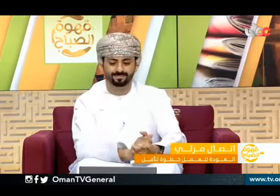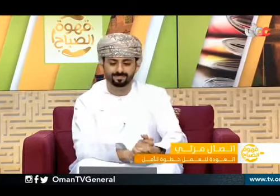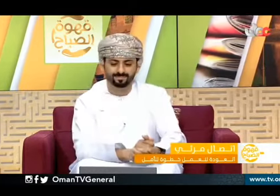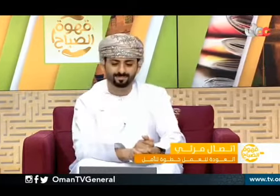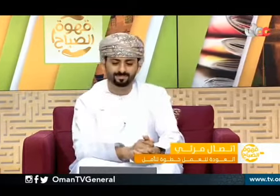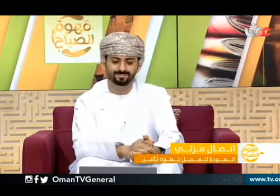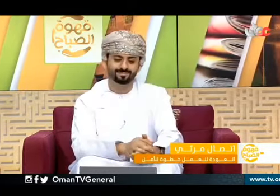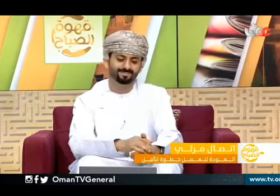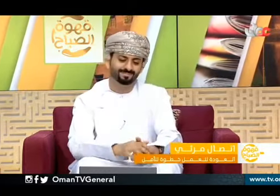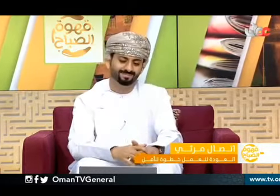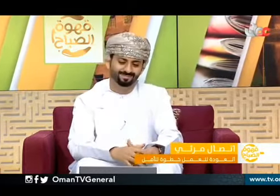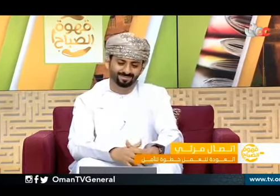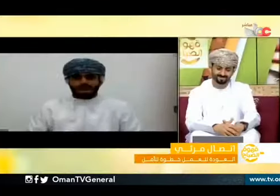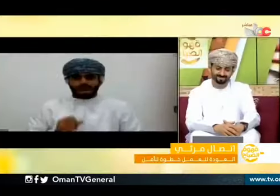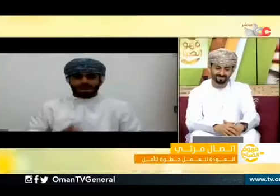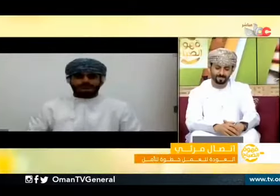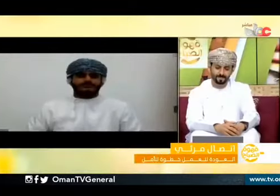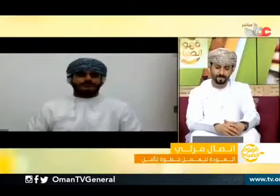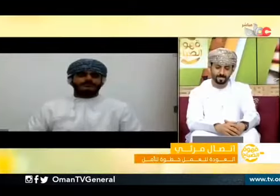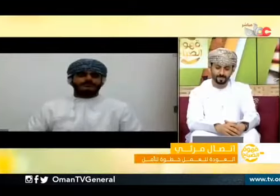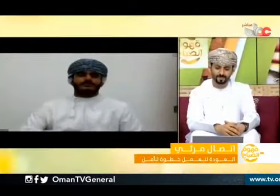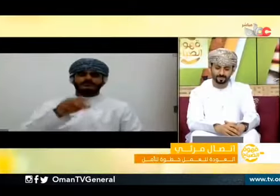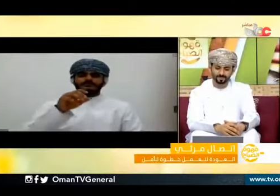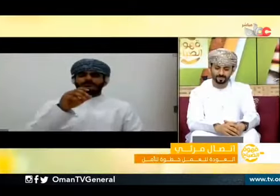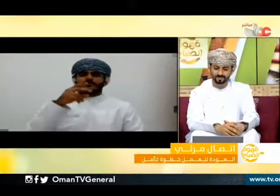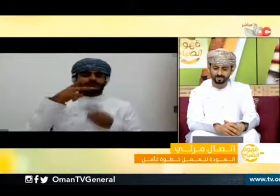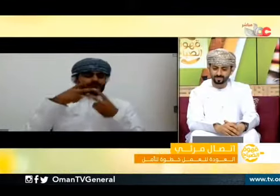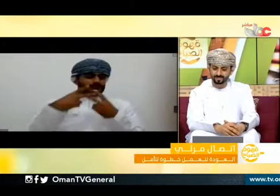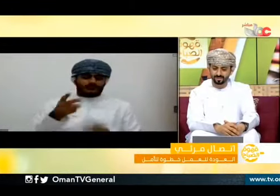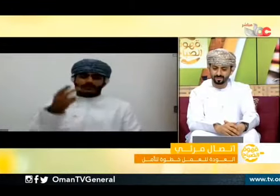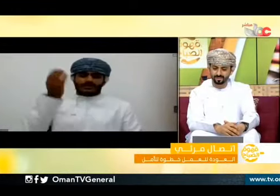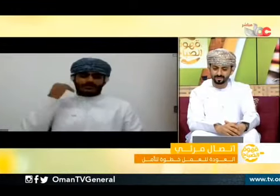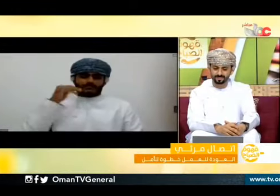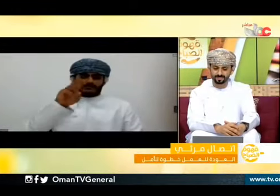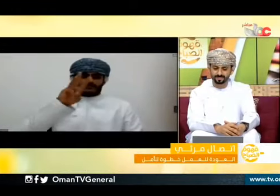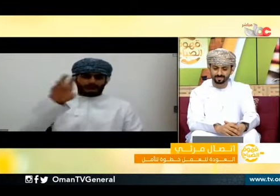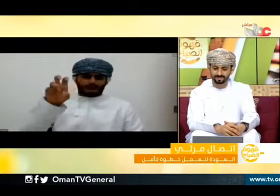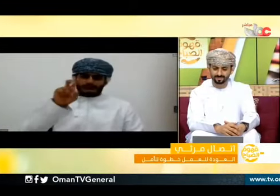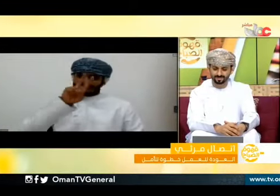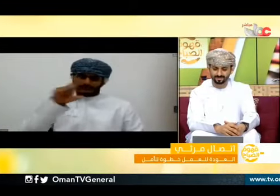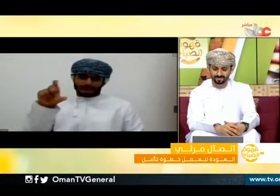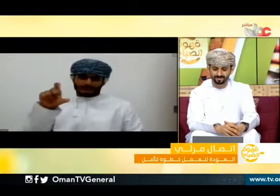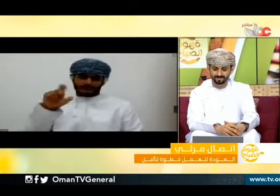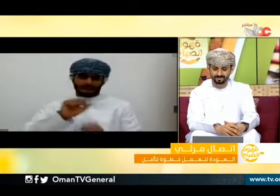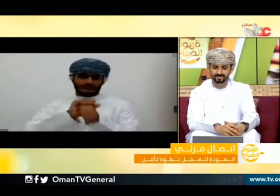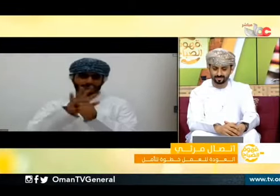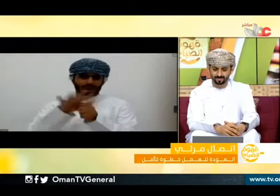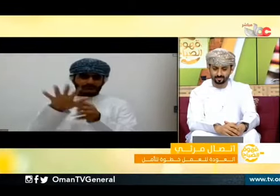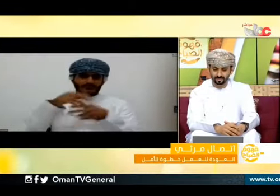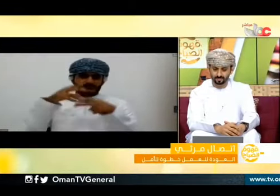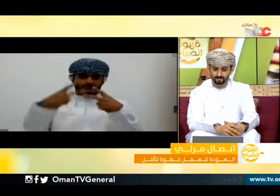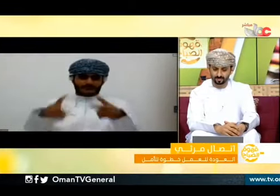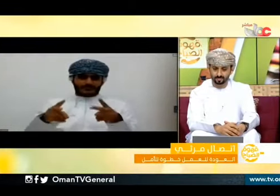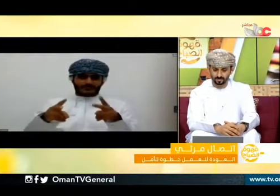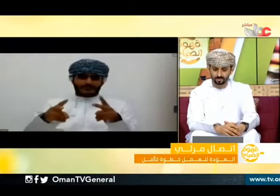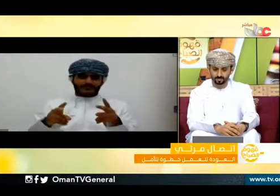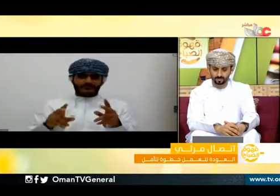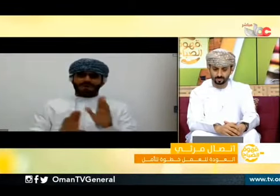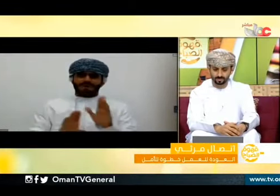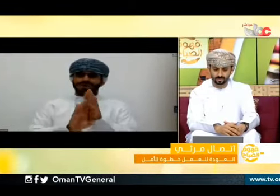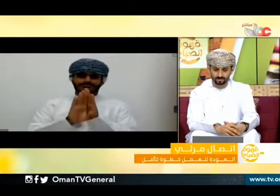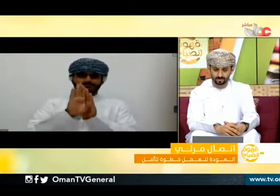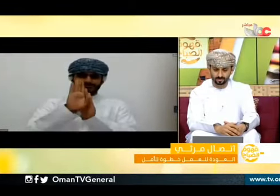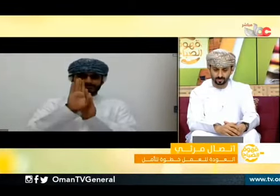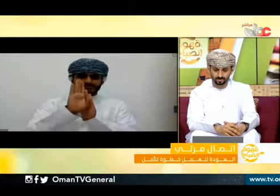هي الآلية المتبعة لديكم؟ نعم، تقريبا قبل ثلاثة أول ما بدأ